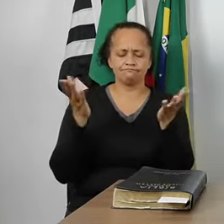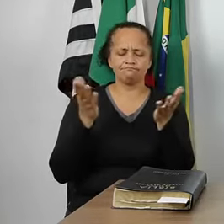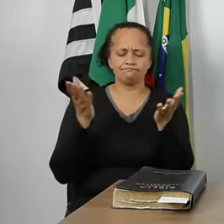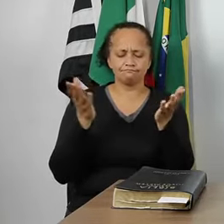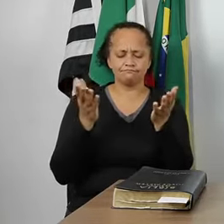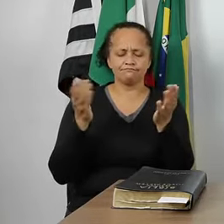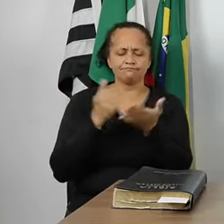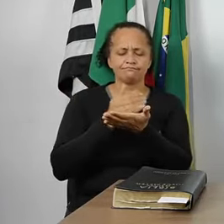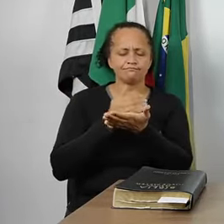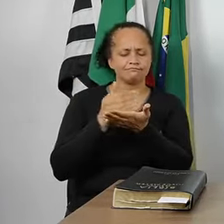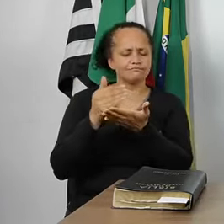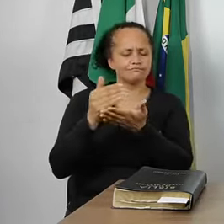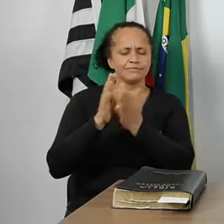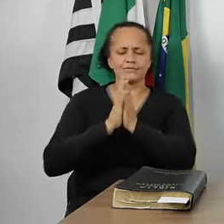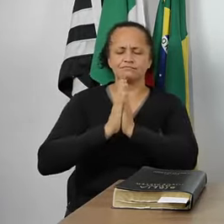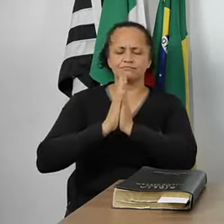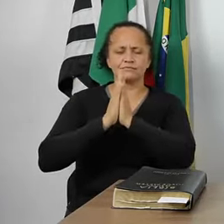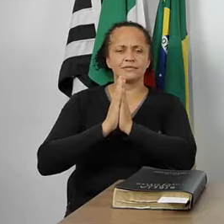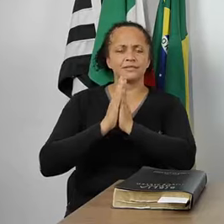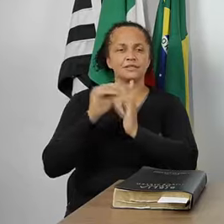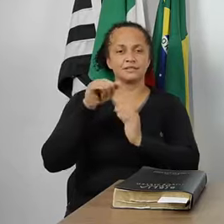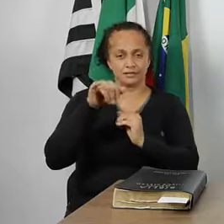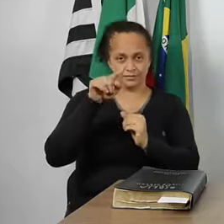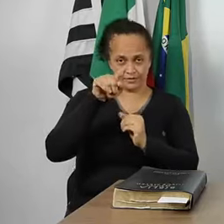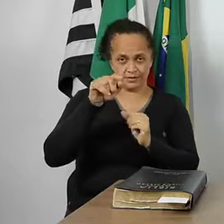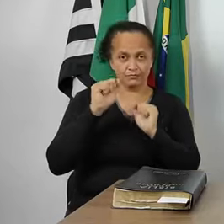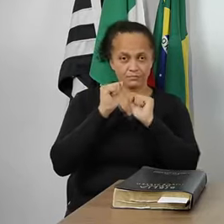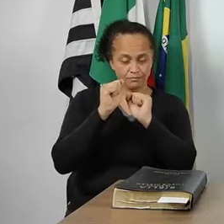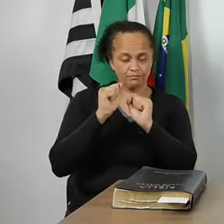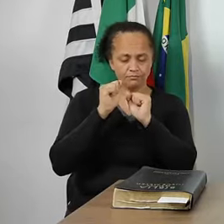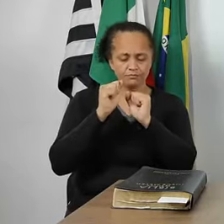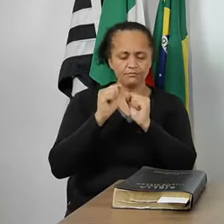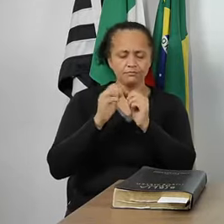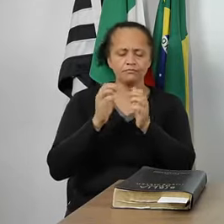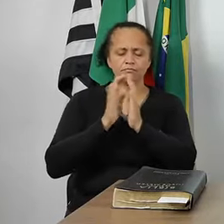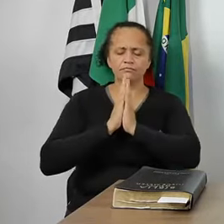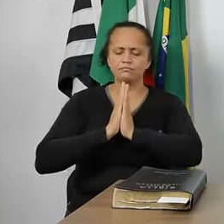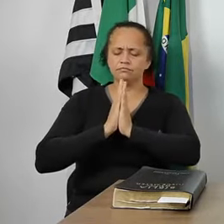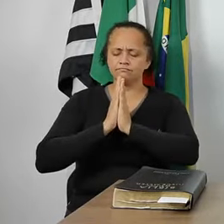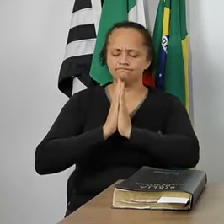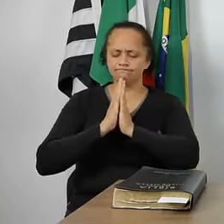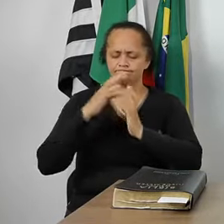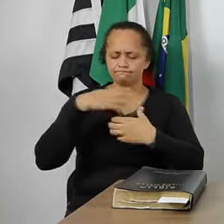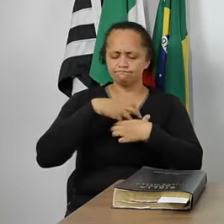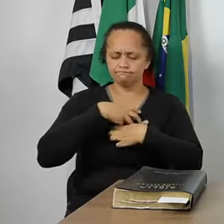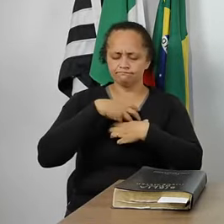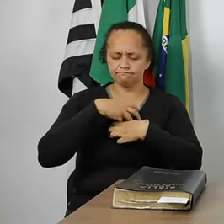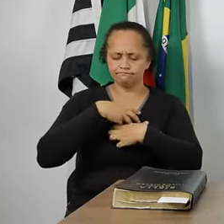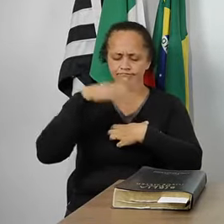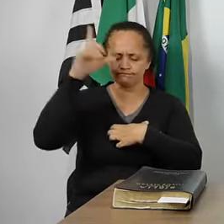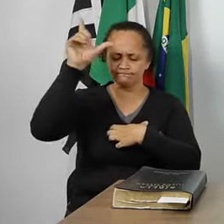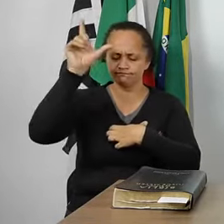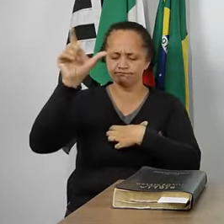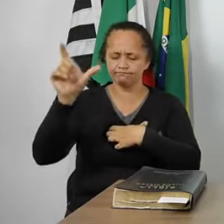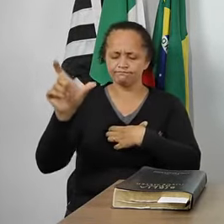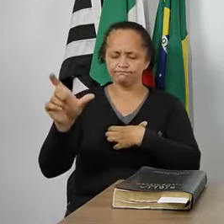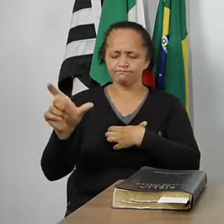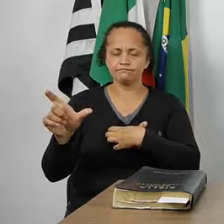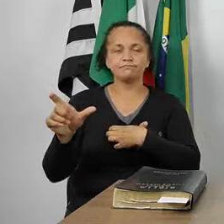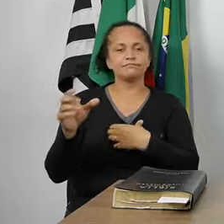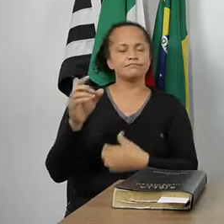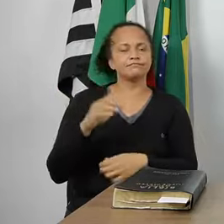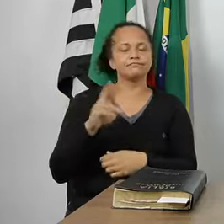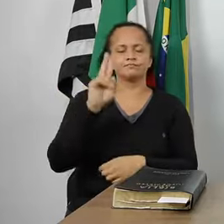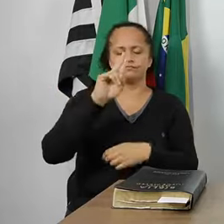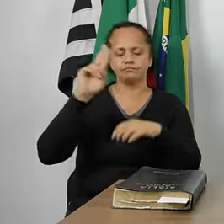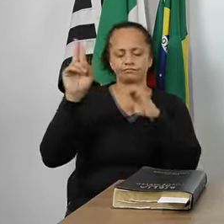que você, aonde você estiver, se você puder, lógico, feche os seus olhos, abaixe sua cabeça e nós vamos falar com o Pai. Amém? Em nome